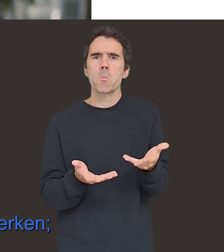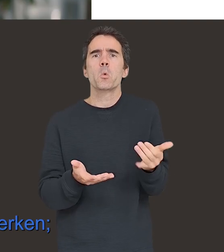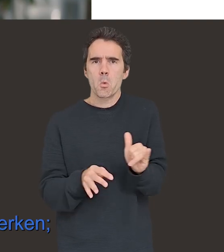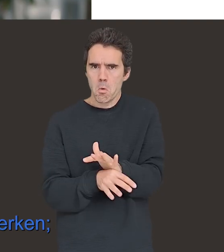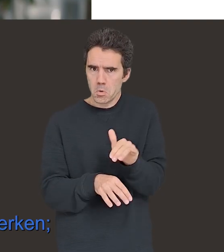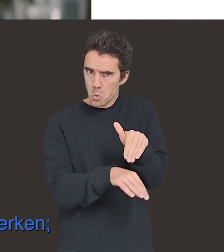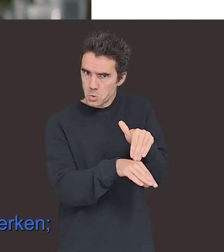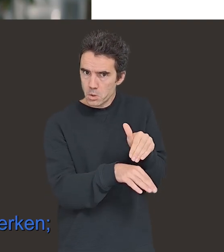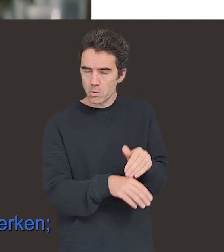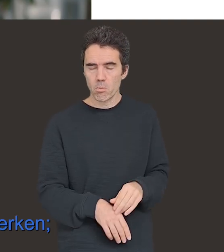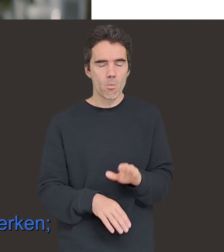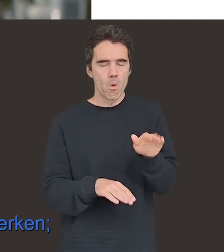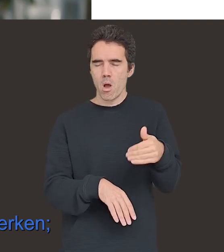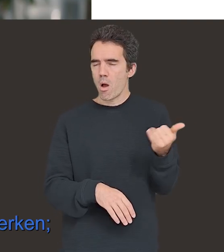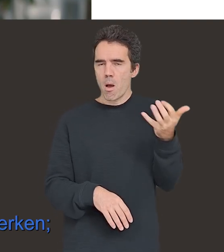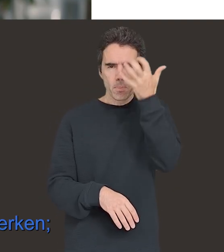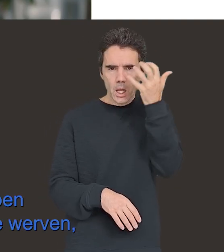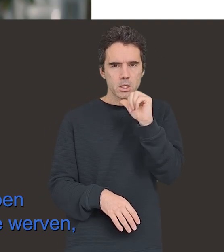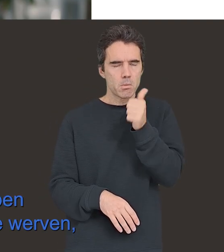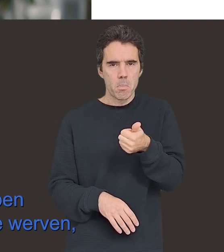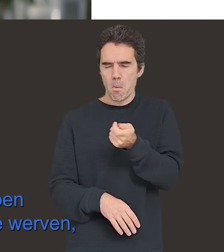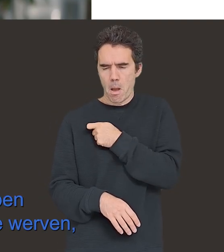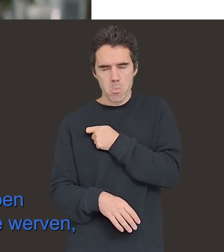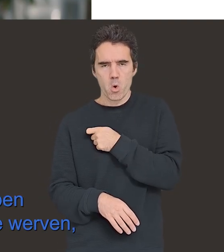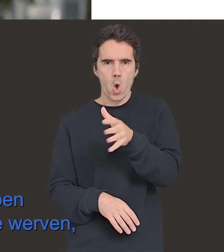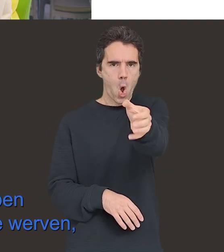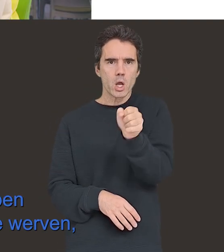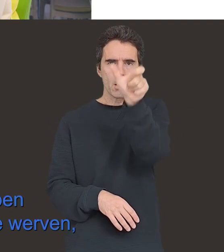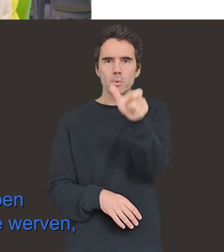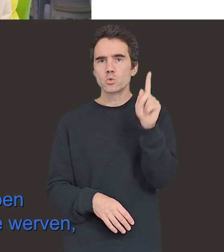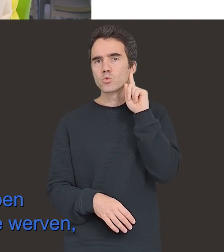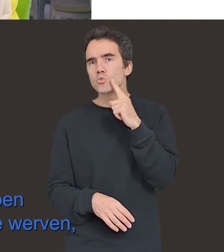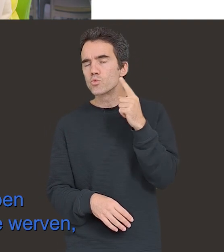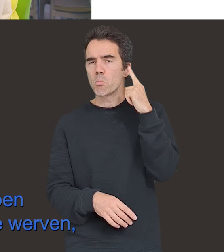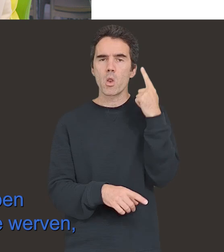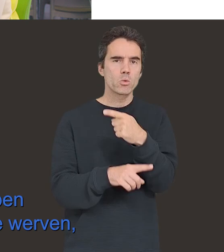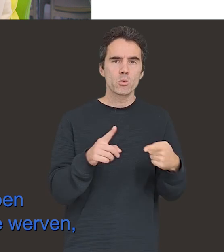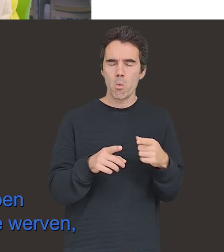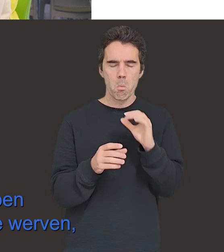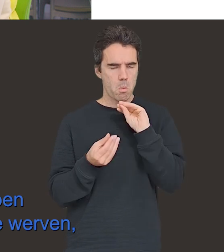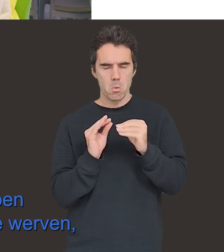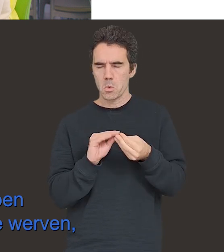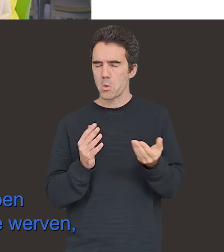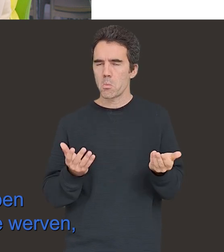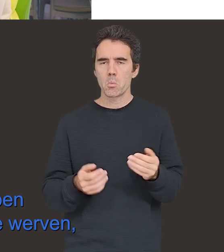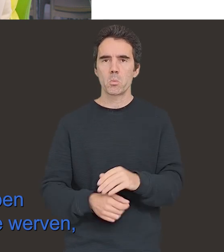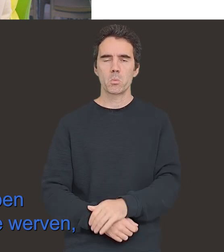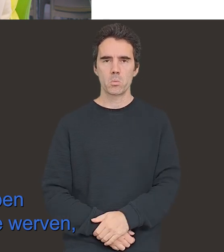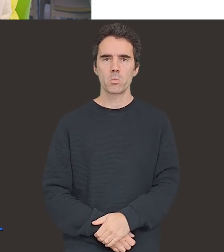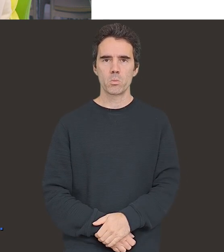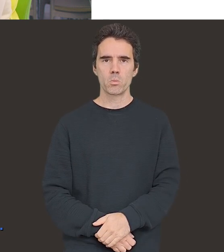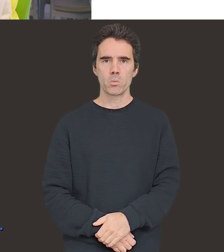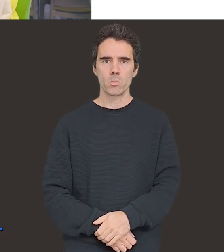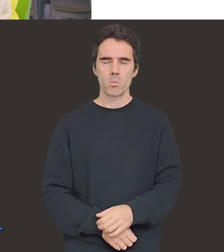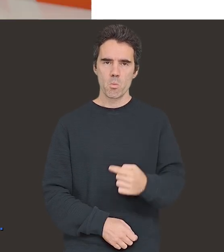Il ne faut vraiment pas avoir peur de travailler ou pour l'entreprise aussi, d'engager des personnes avec des problèmes